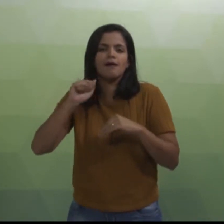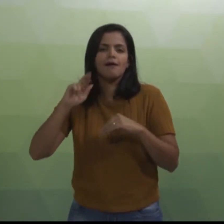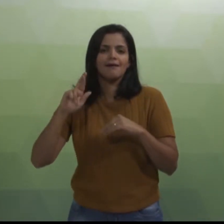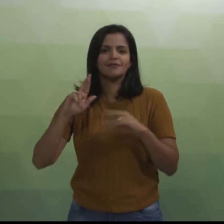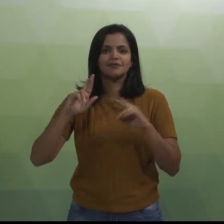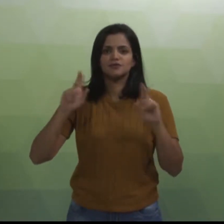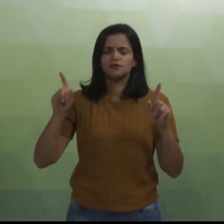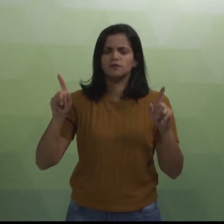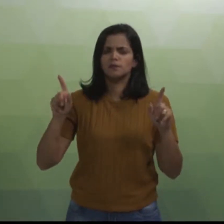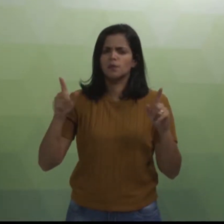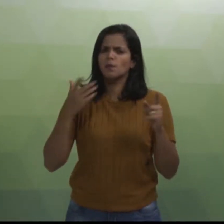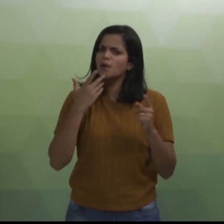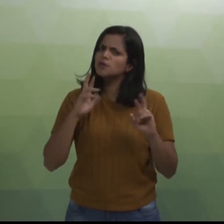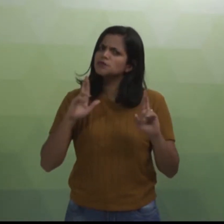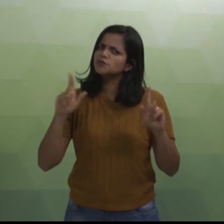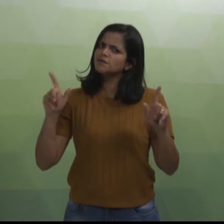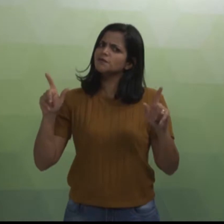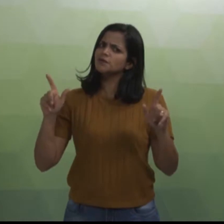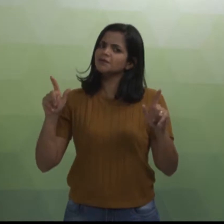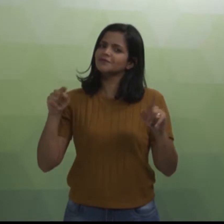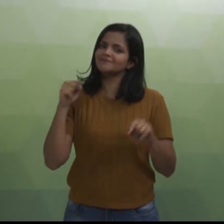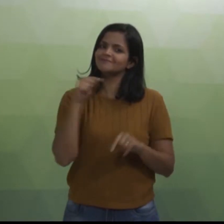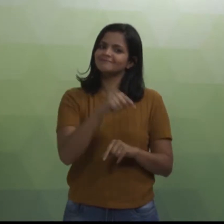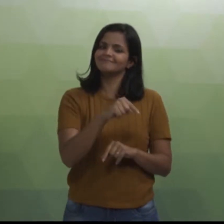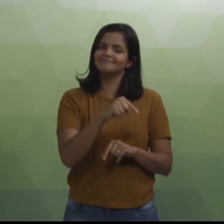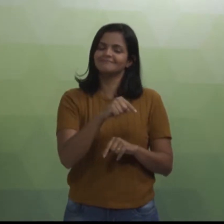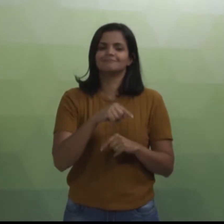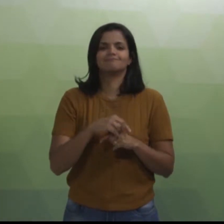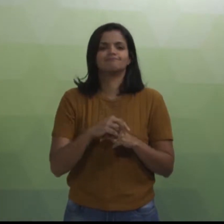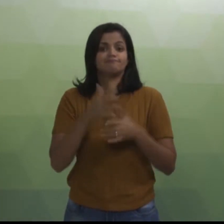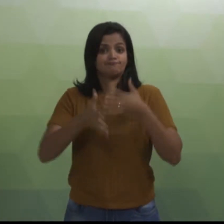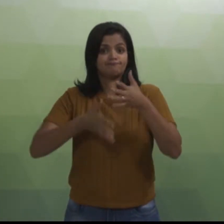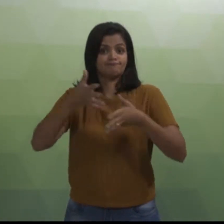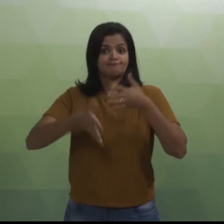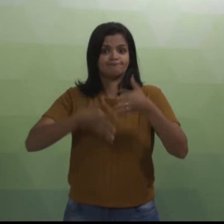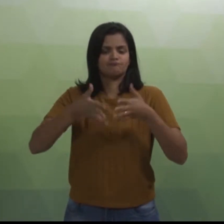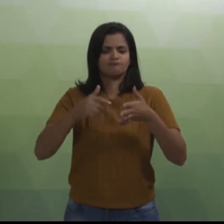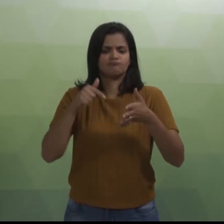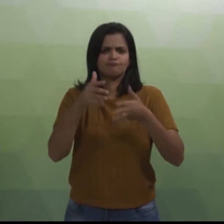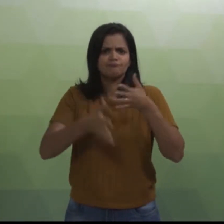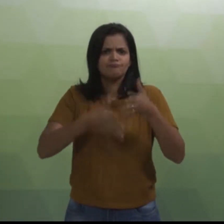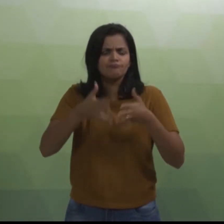Ou seja, linearidade. Perceba que é diferente das línguas de sinais.